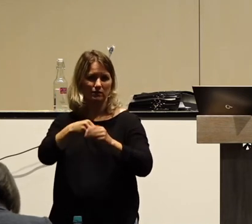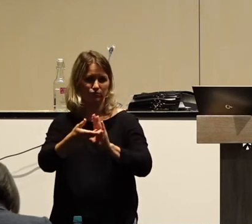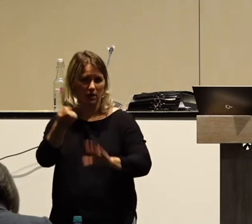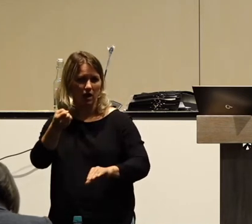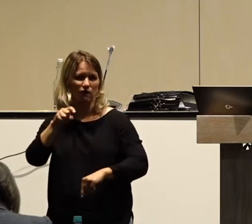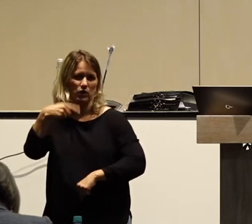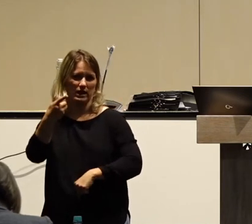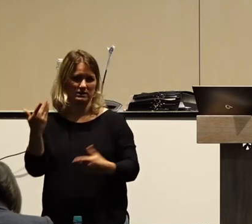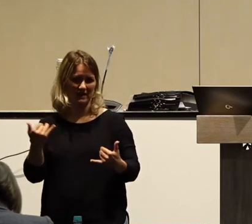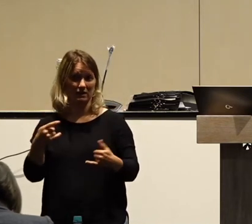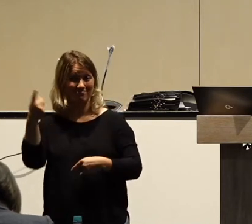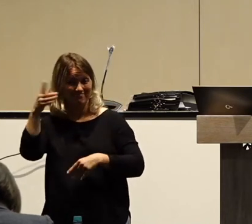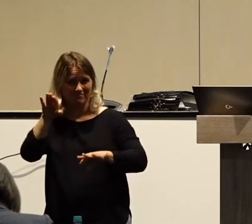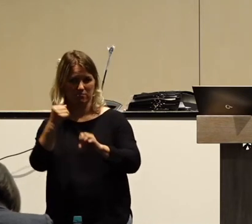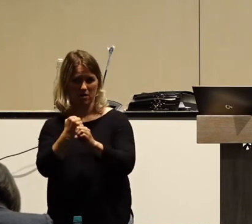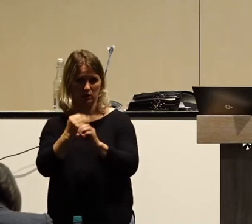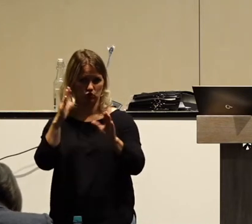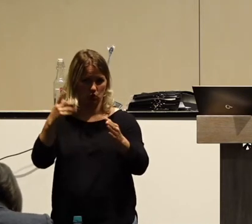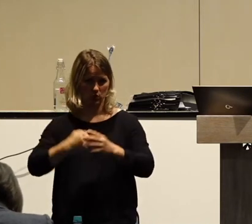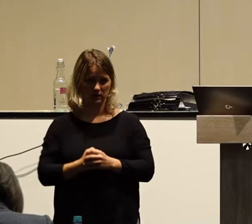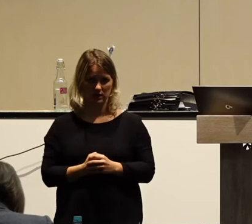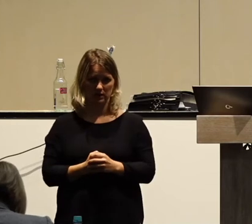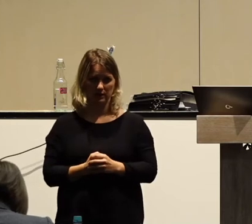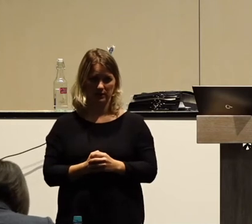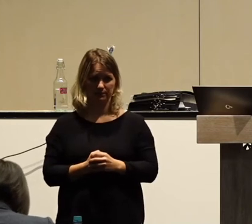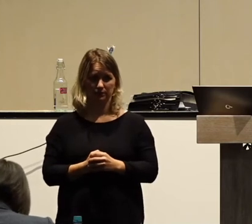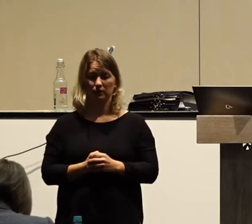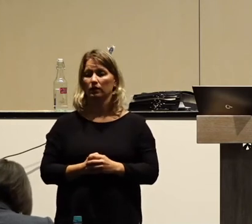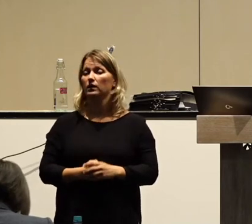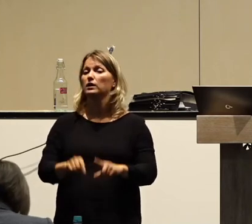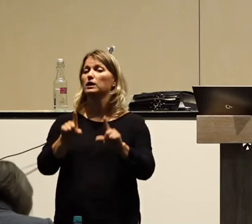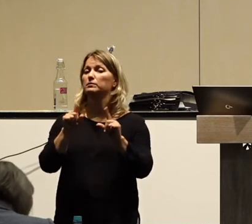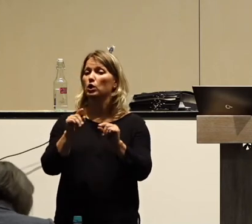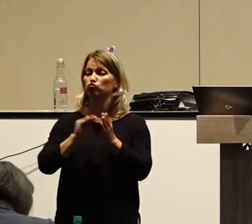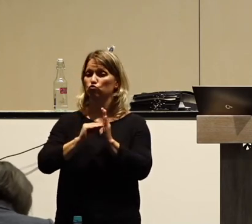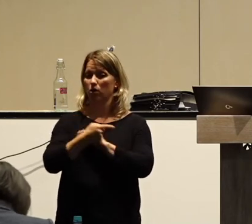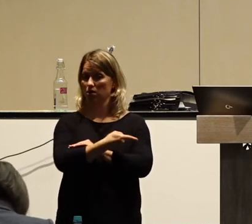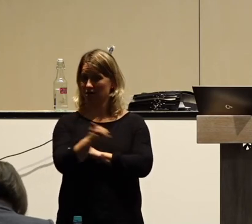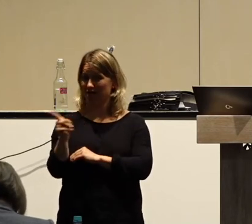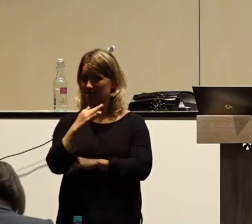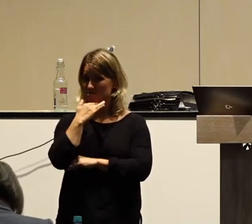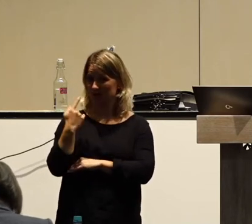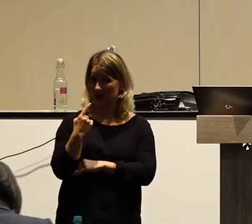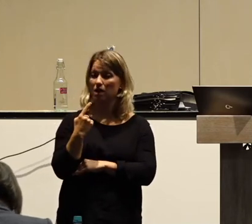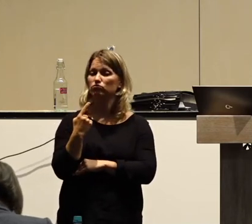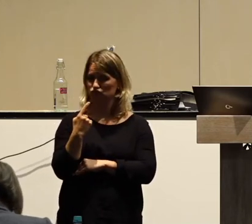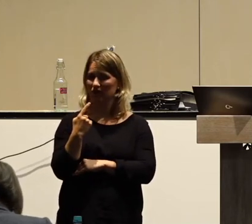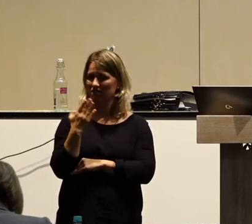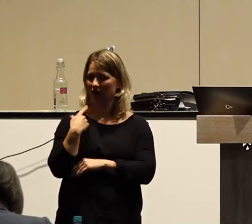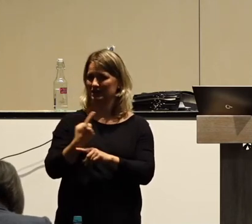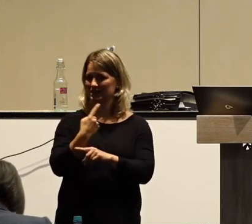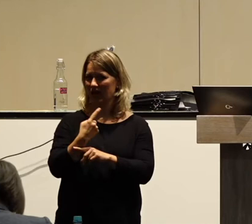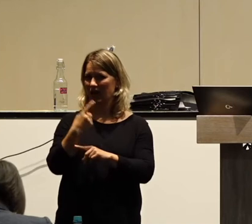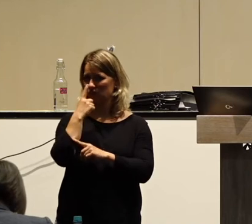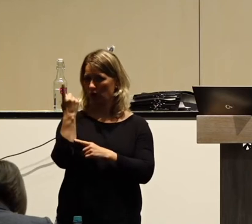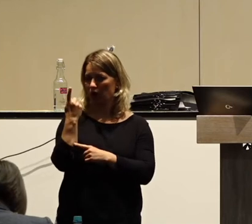vermittelt und so wird auch darauf eingegangen, dass viele Schüler in der Zeit des sogenannten Homeschooling, also der